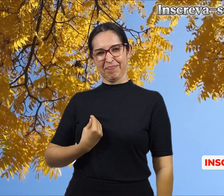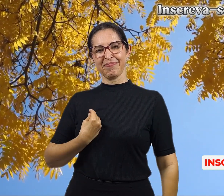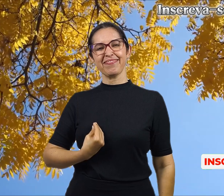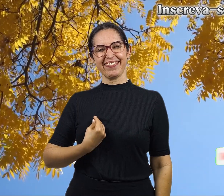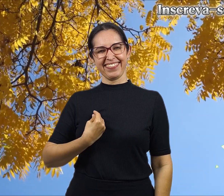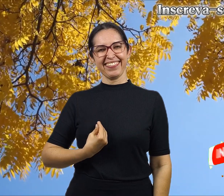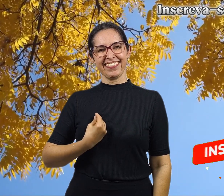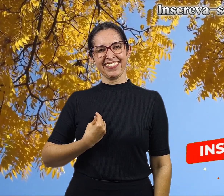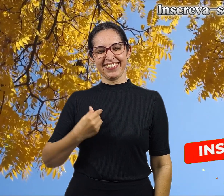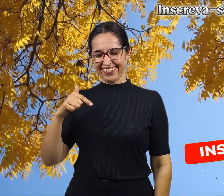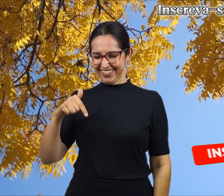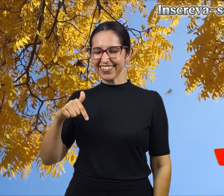E como é bom estarmos aqui, né?